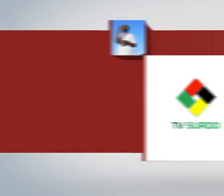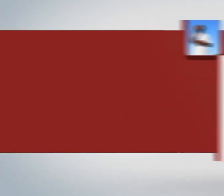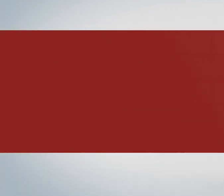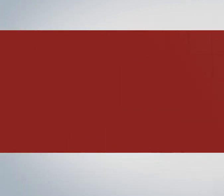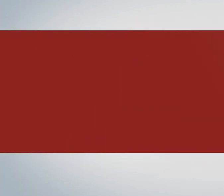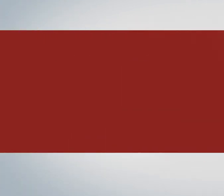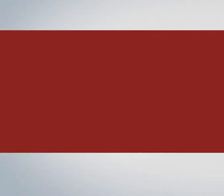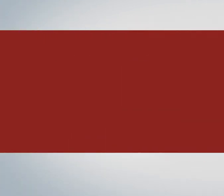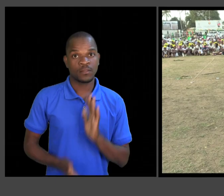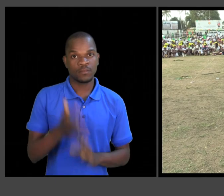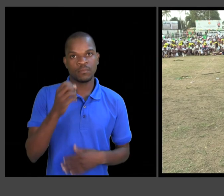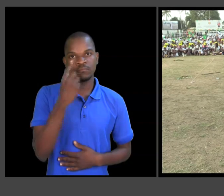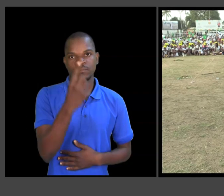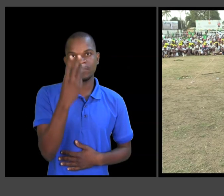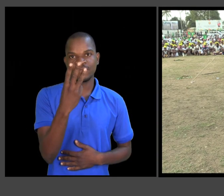Música